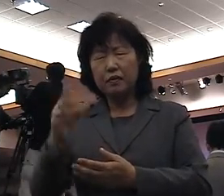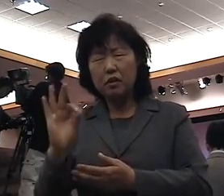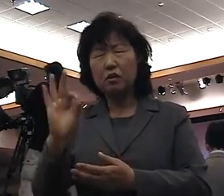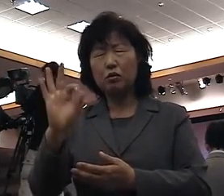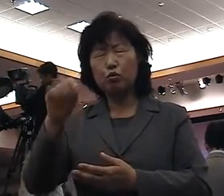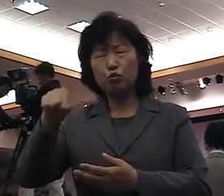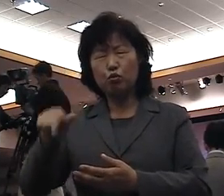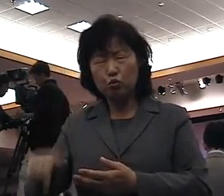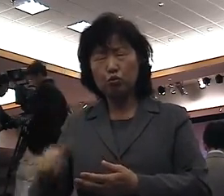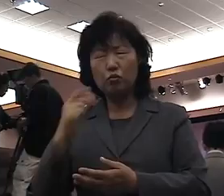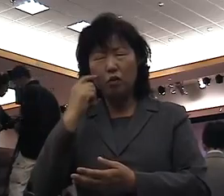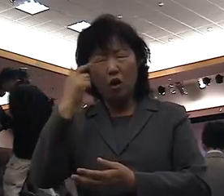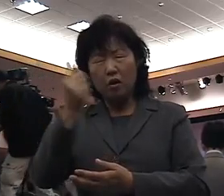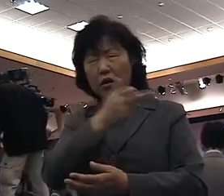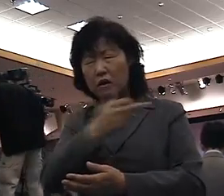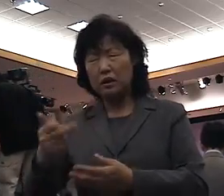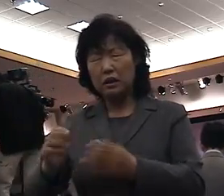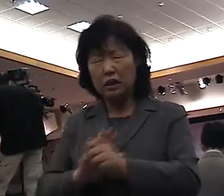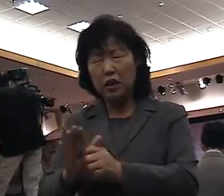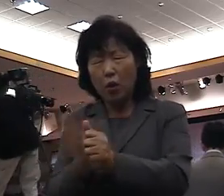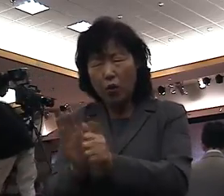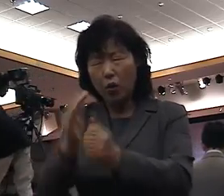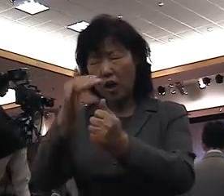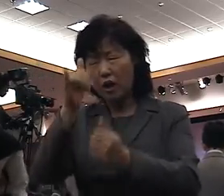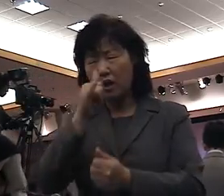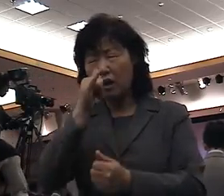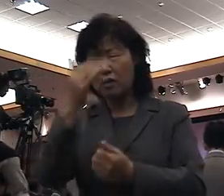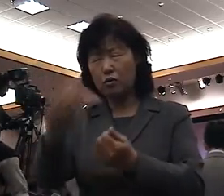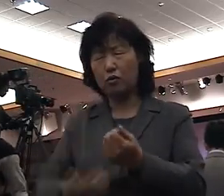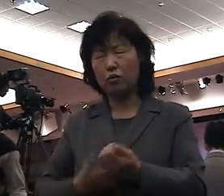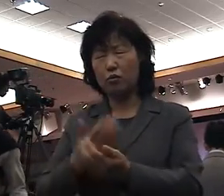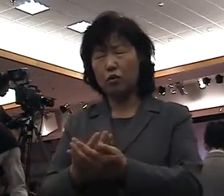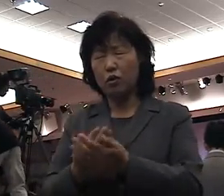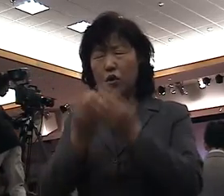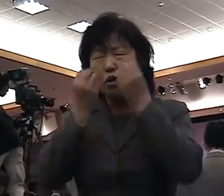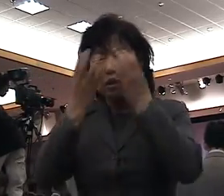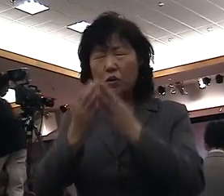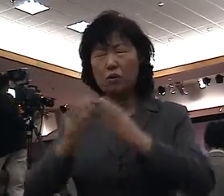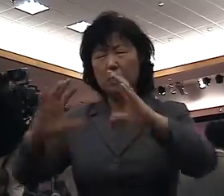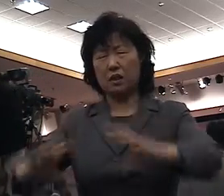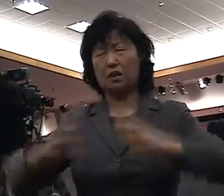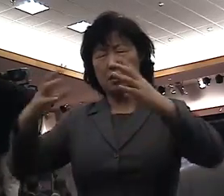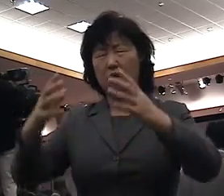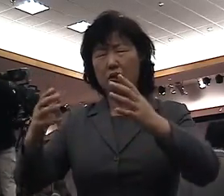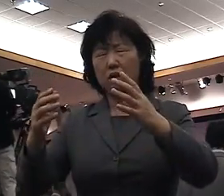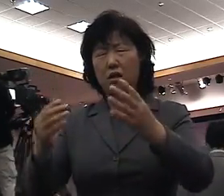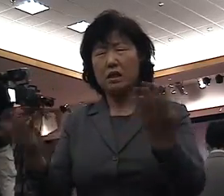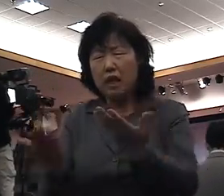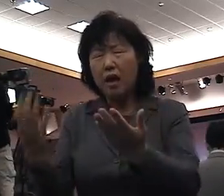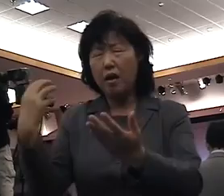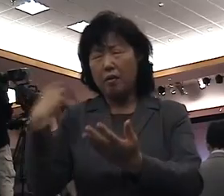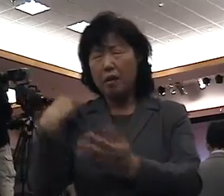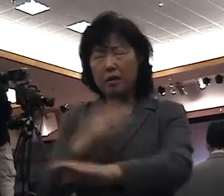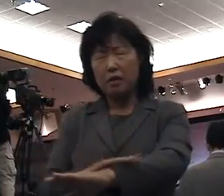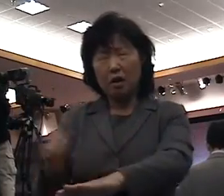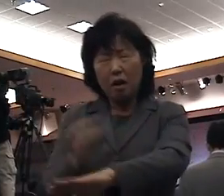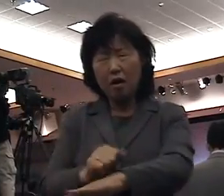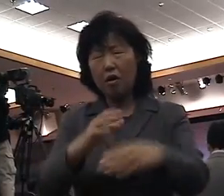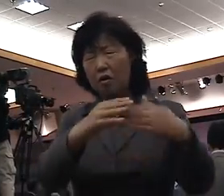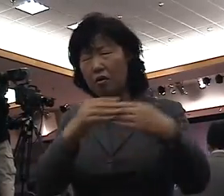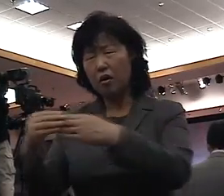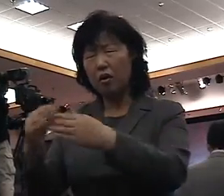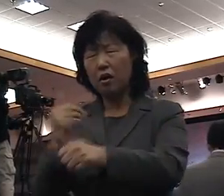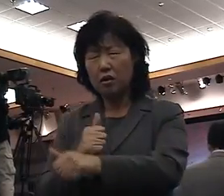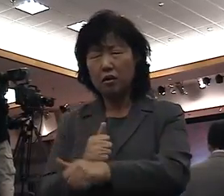주님의 크신 사랑과 위로가 넘치게 하옵소서. 새로운 시대적 사명을 잘 이끌어가게 하옵시며